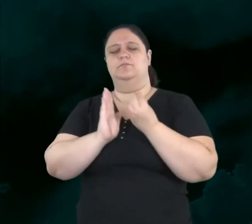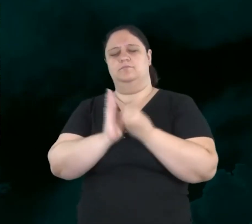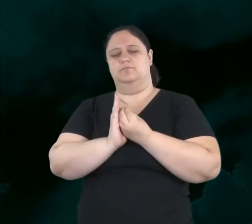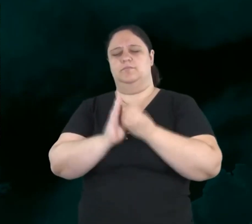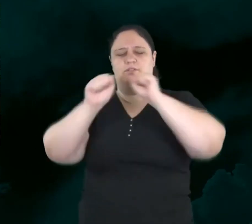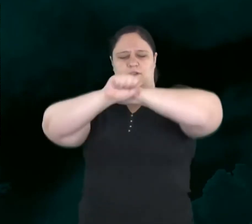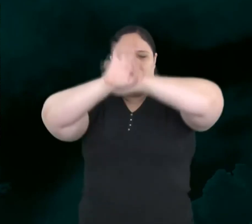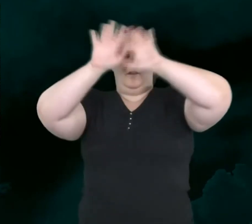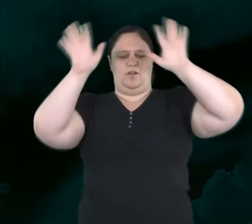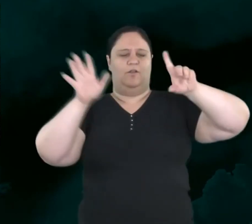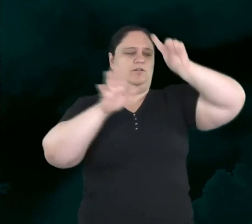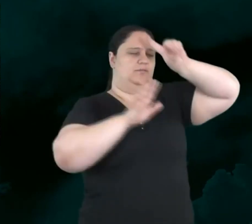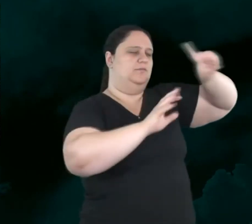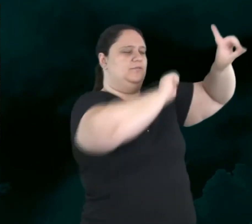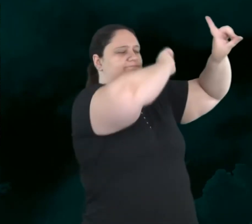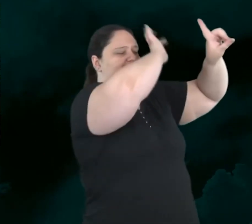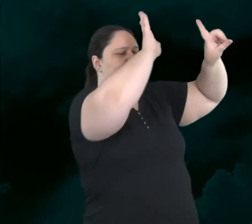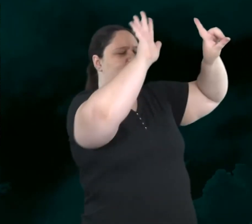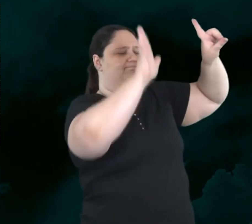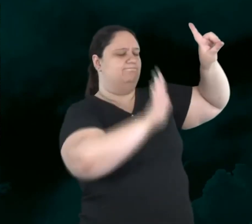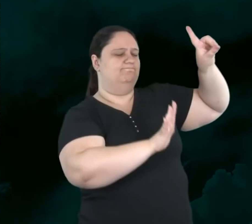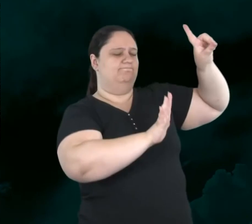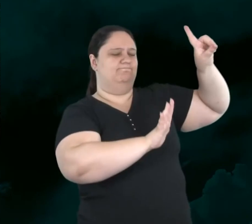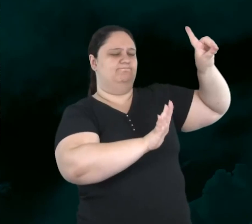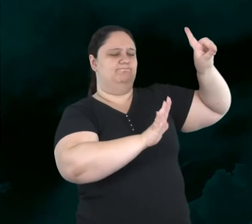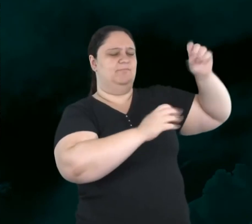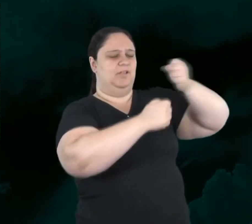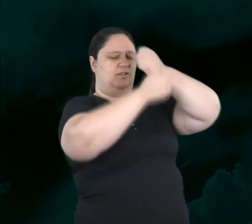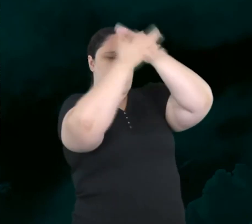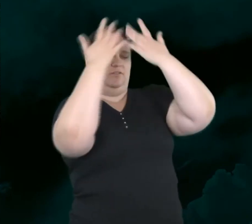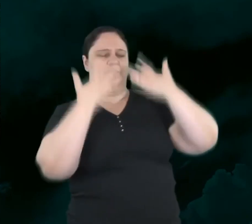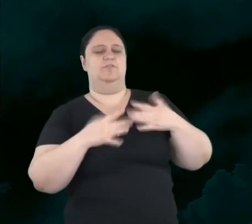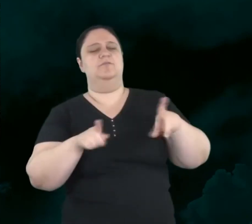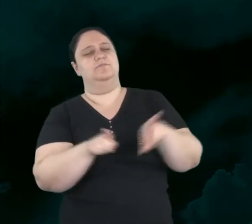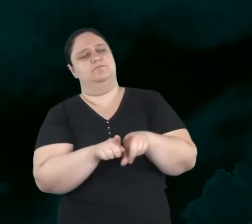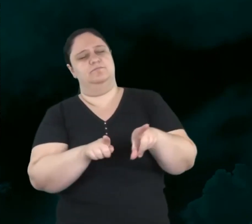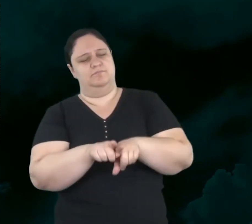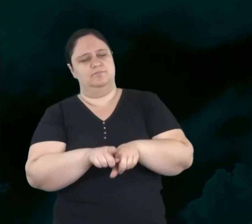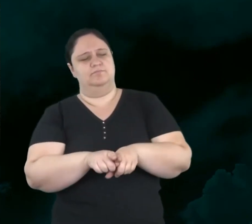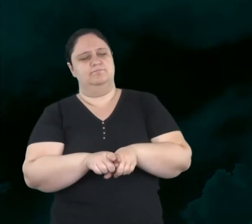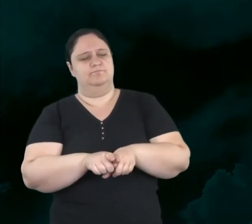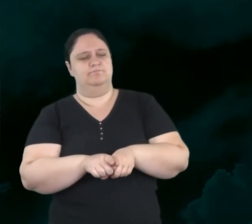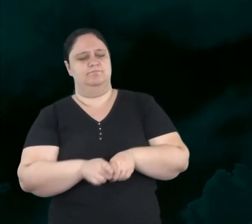seja dada a ti. Senhor, venha nos glorificar, Senhor, nesse processo